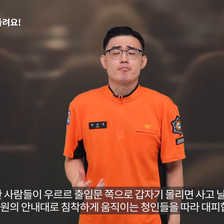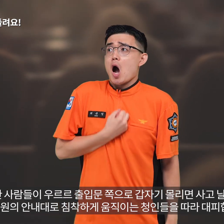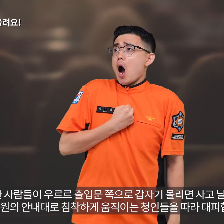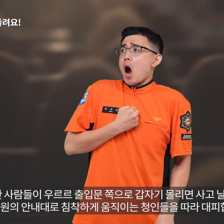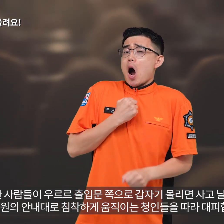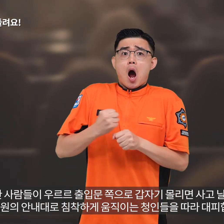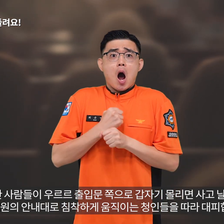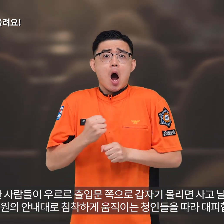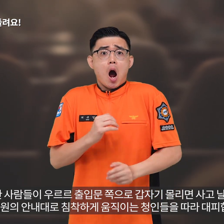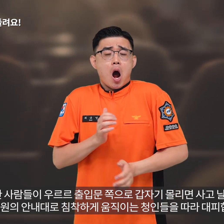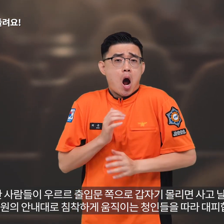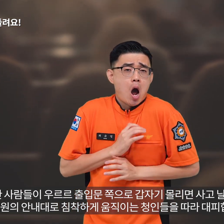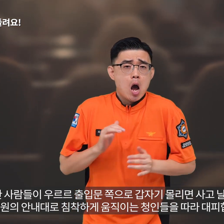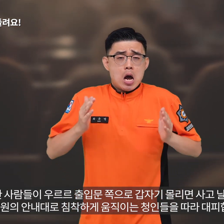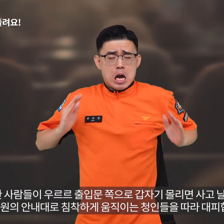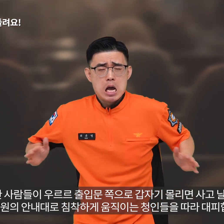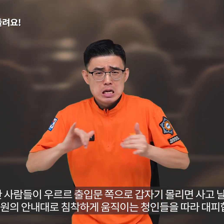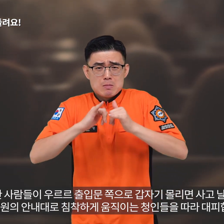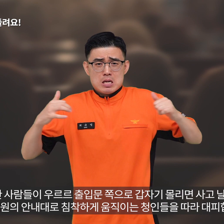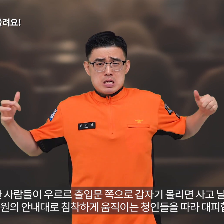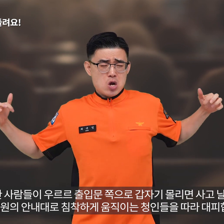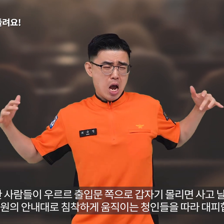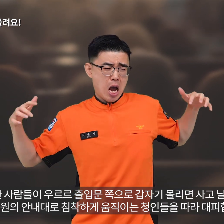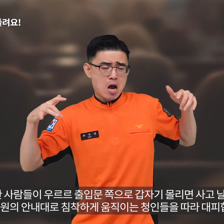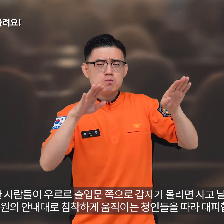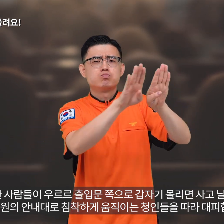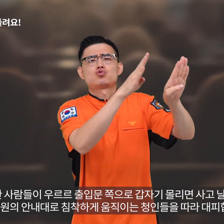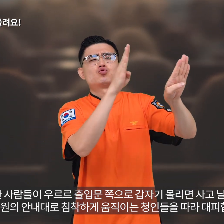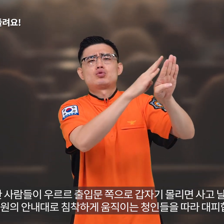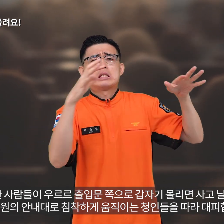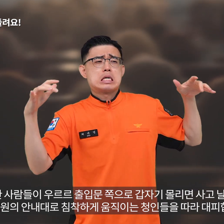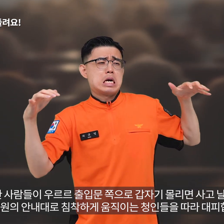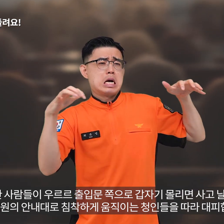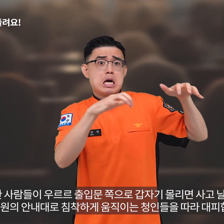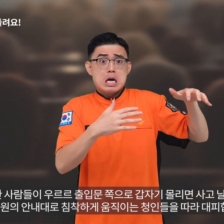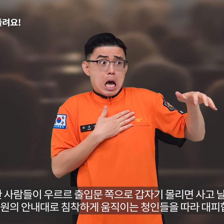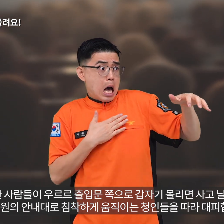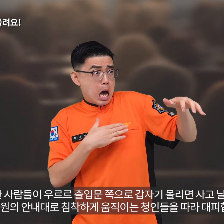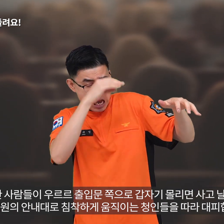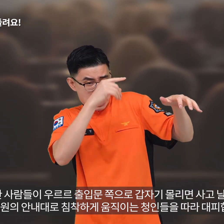겁먹고 당황한 사람들이 우르르 출입문 쪽으로 갑자기 몰리면 사고 날 우려가 있으므로